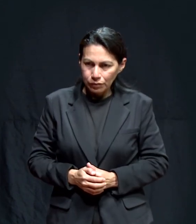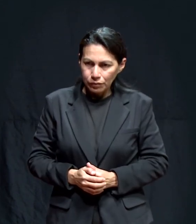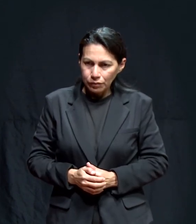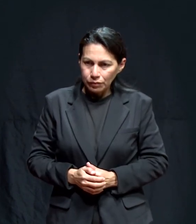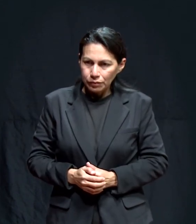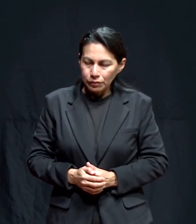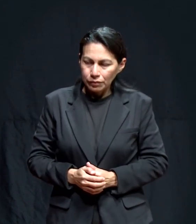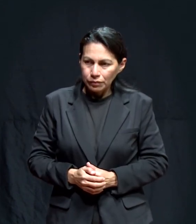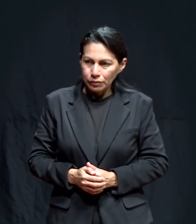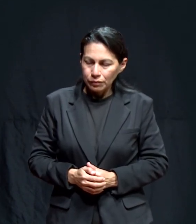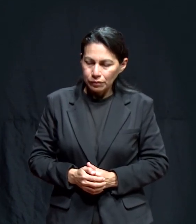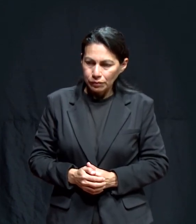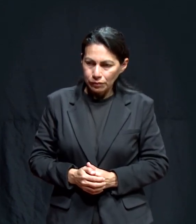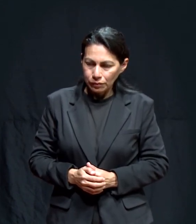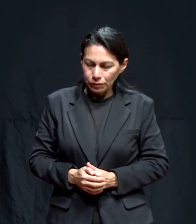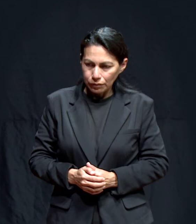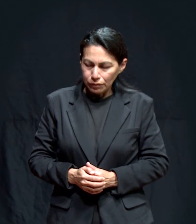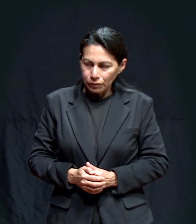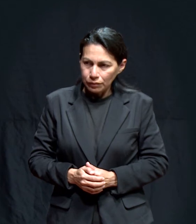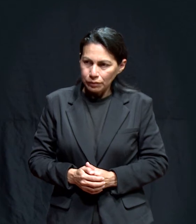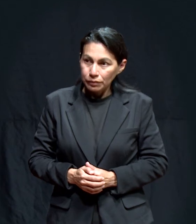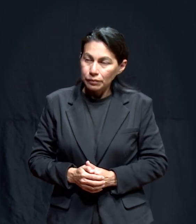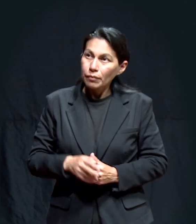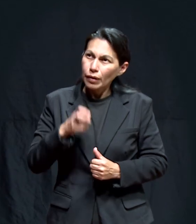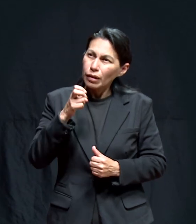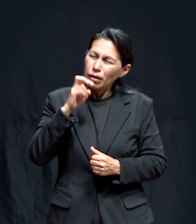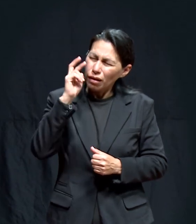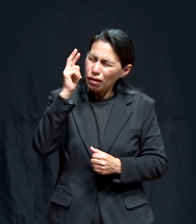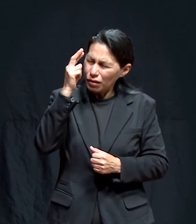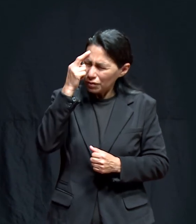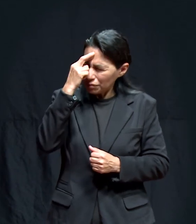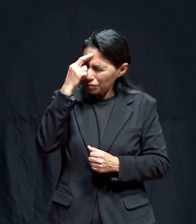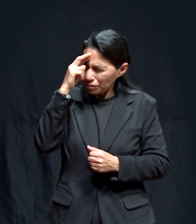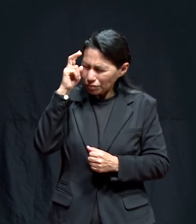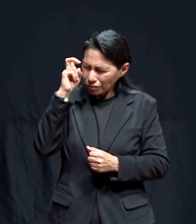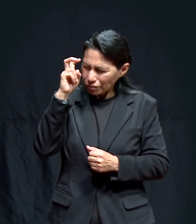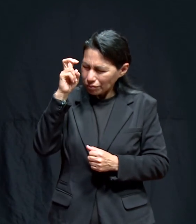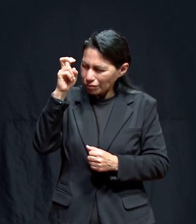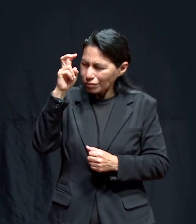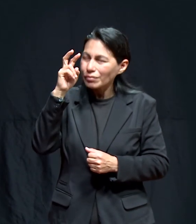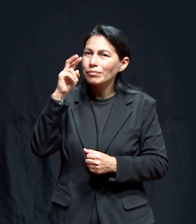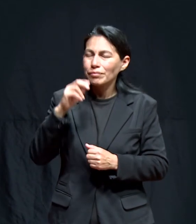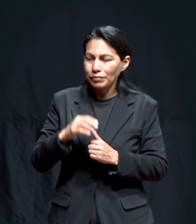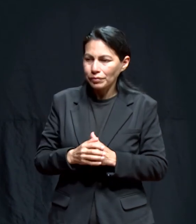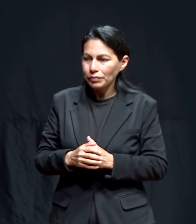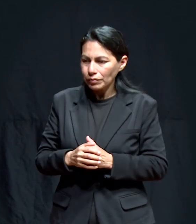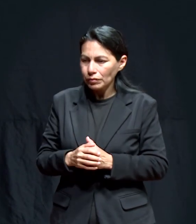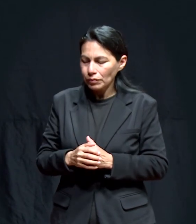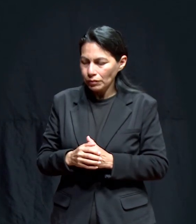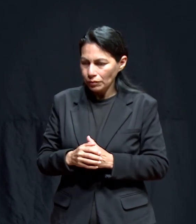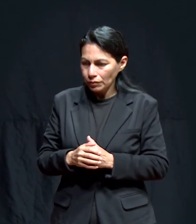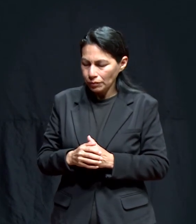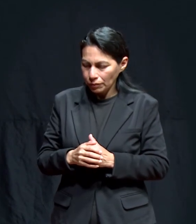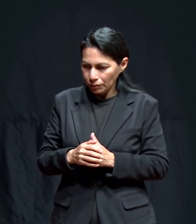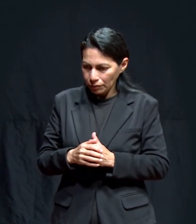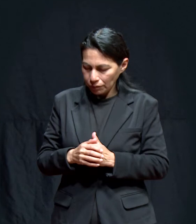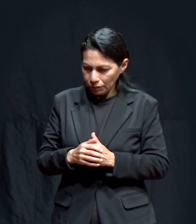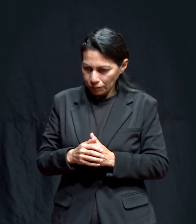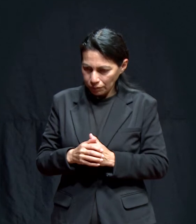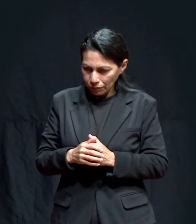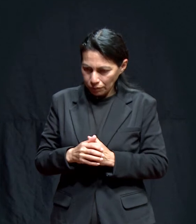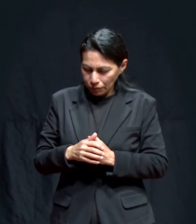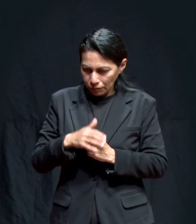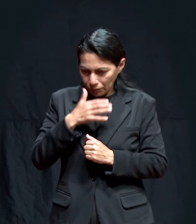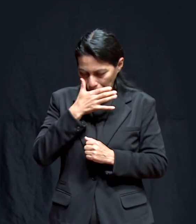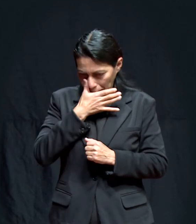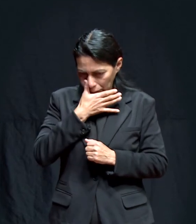Ese sueño ha marcado mi vida hasta hoy día. Me ha enseñado que